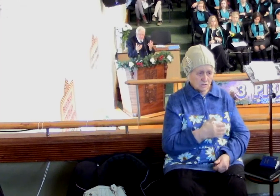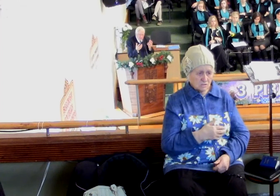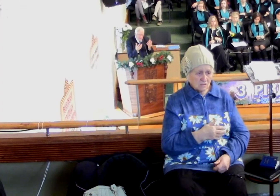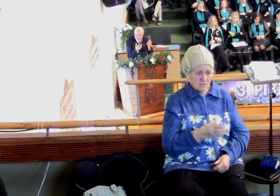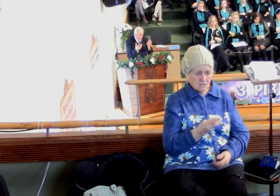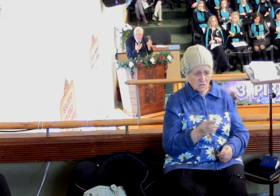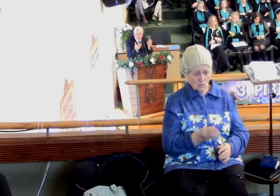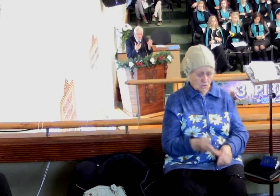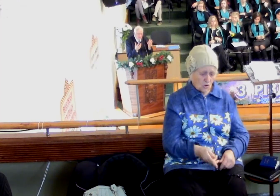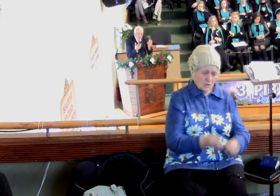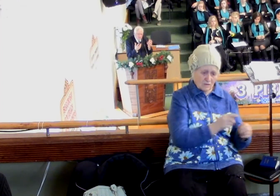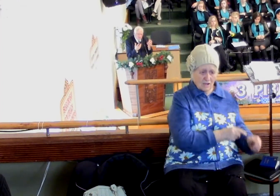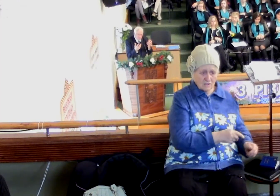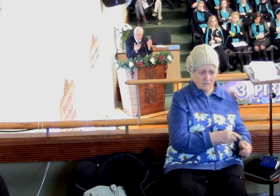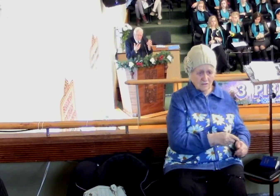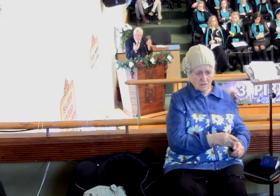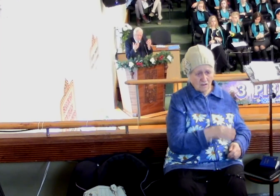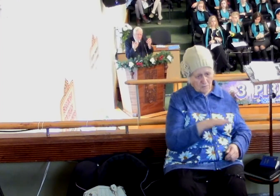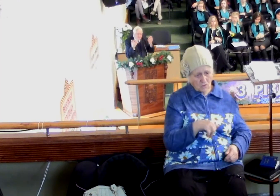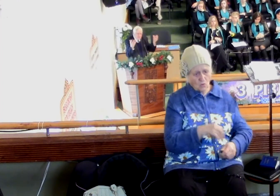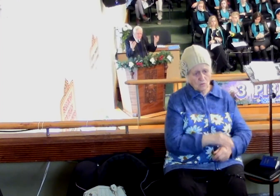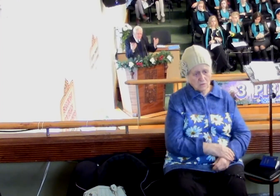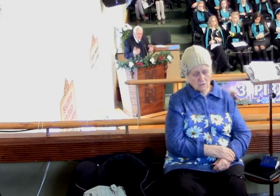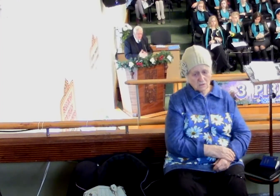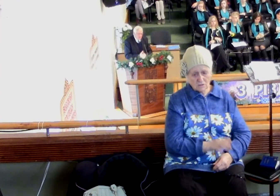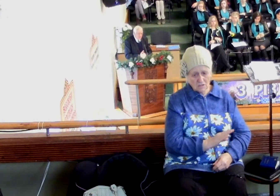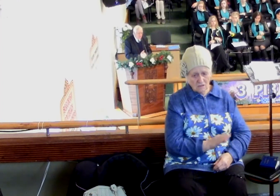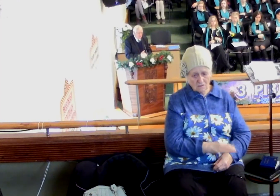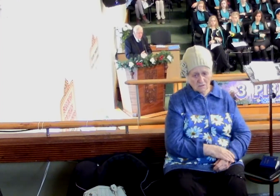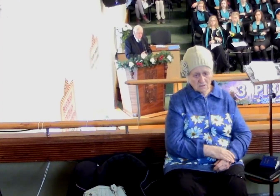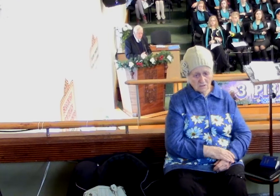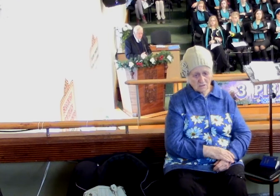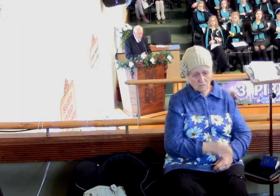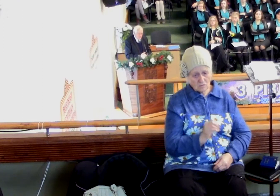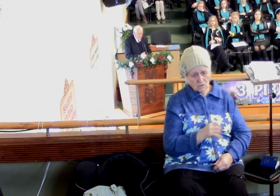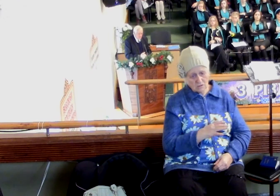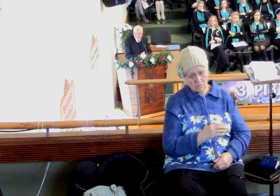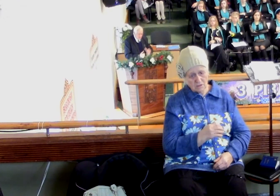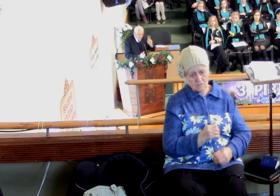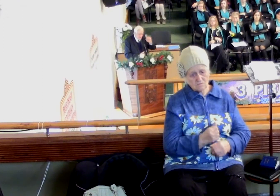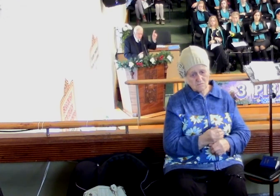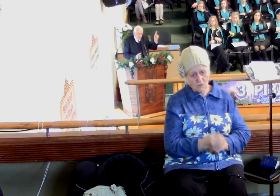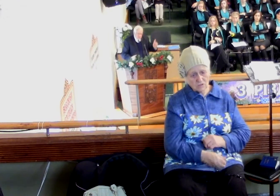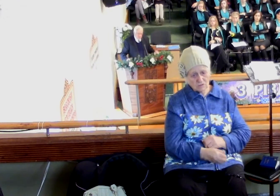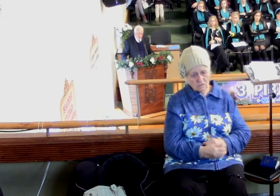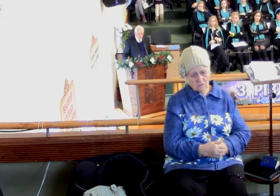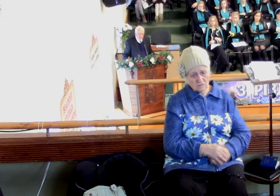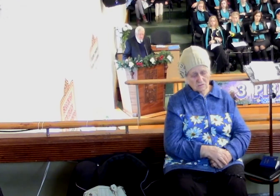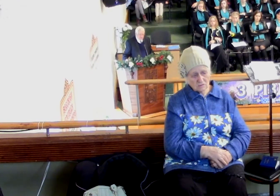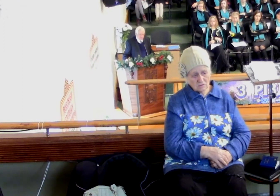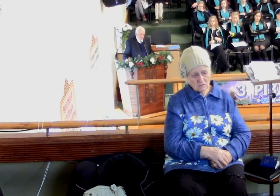Вы можете открыть очи в потустороннем мире, и будет поздно. Там все